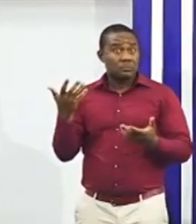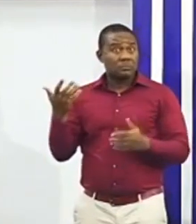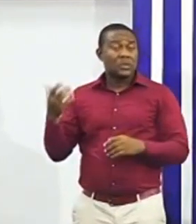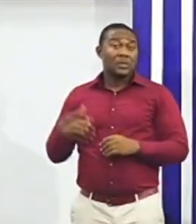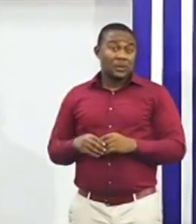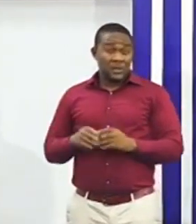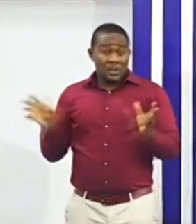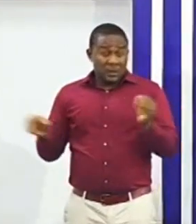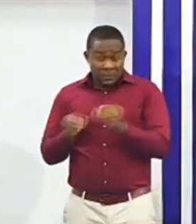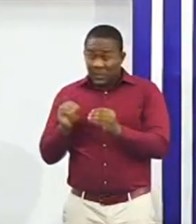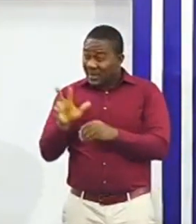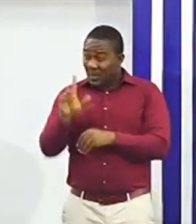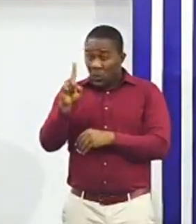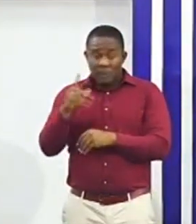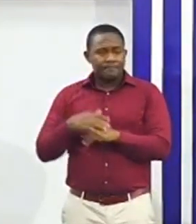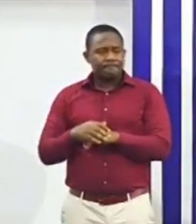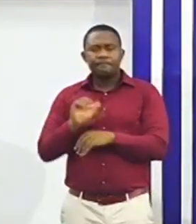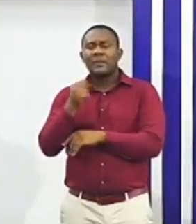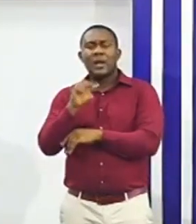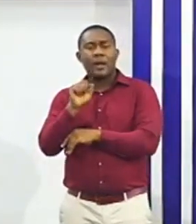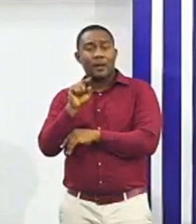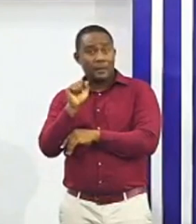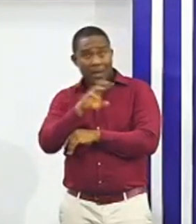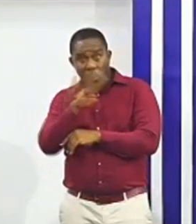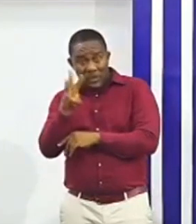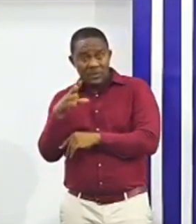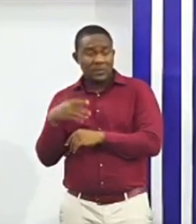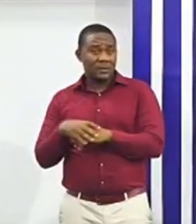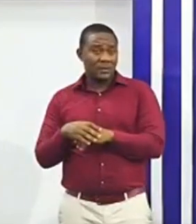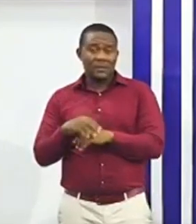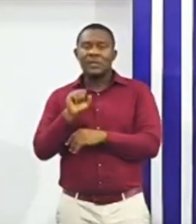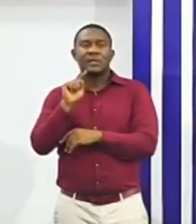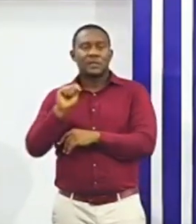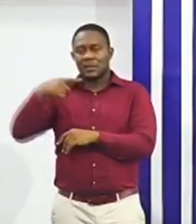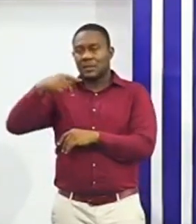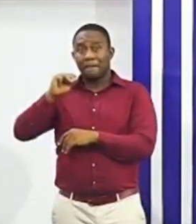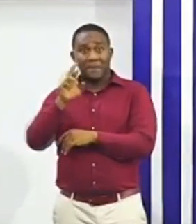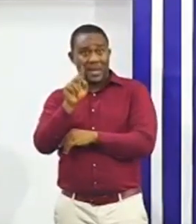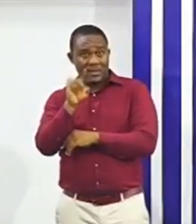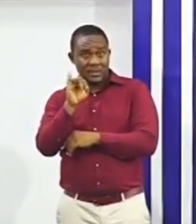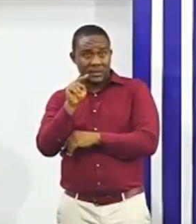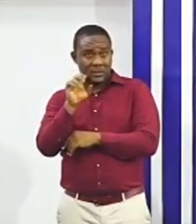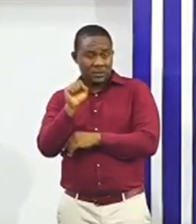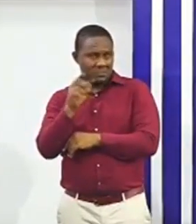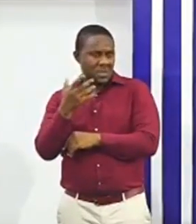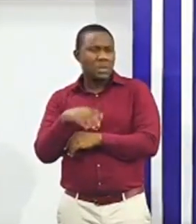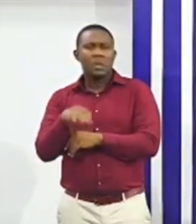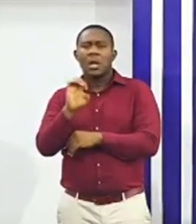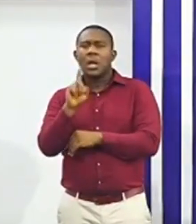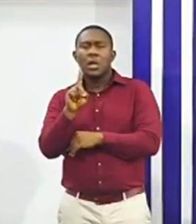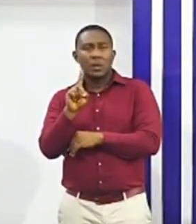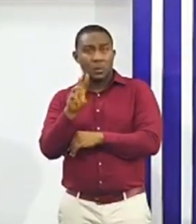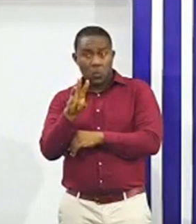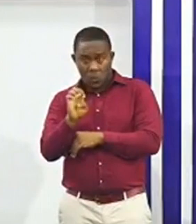anu banalata abalon cheka ba ifa bayagzie be ba yepo cheka omne be asanu